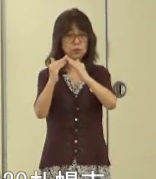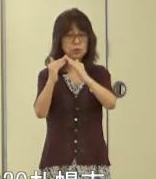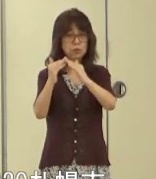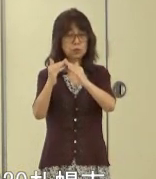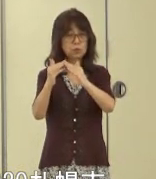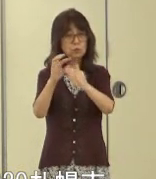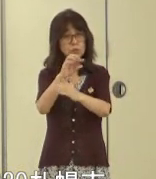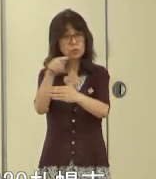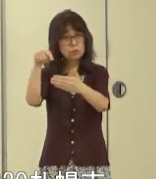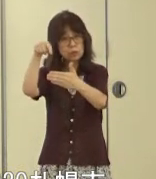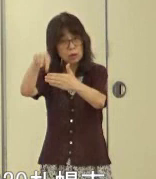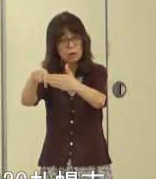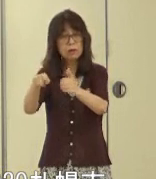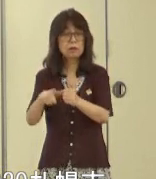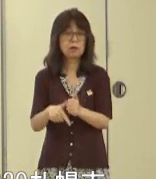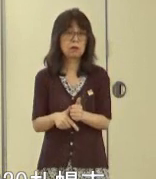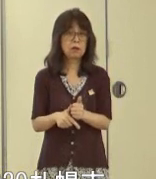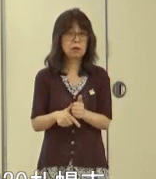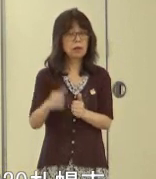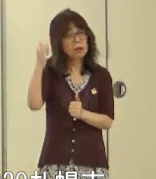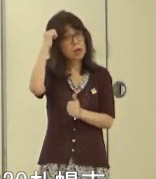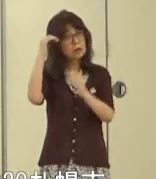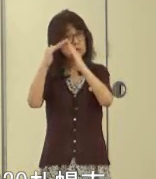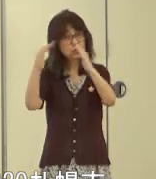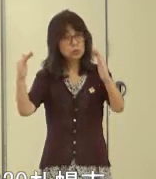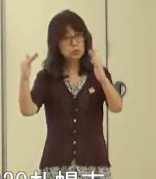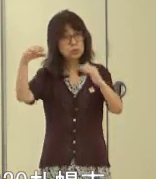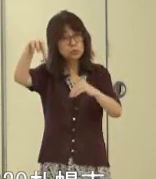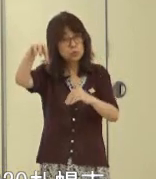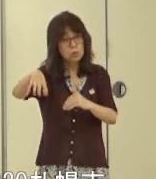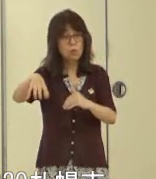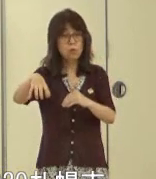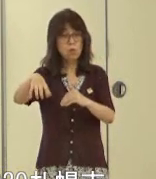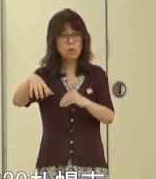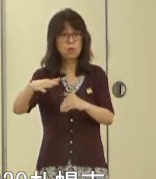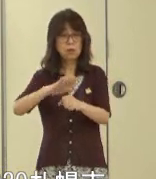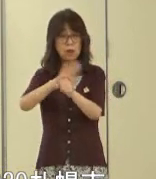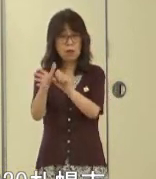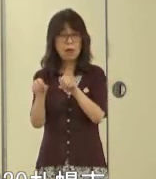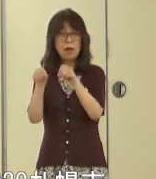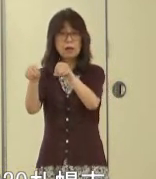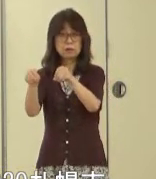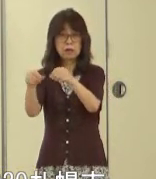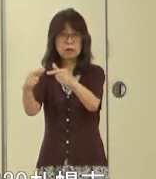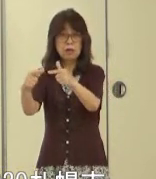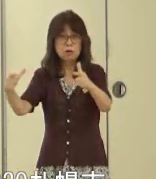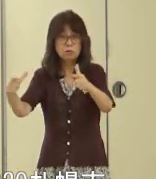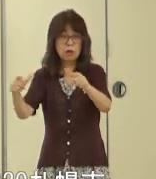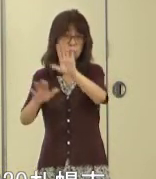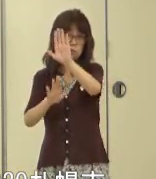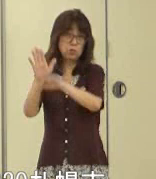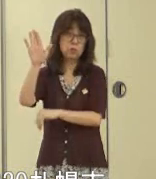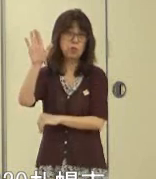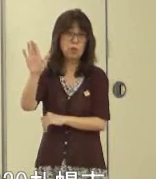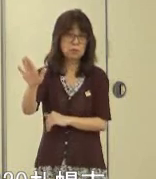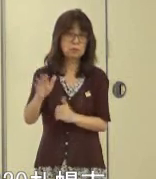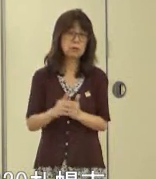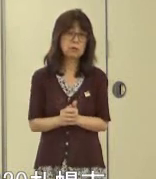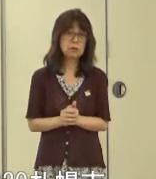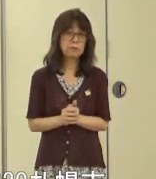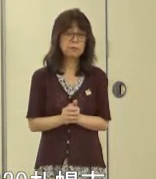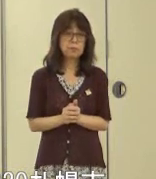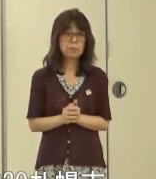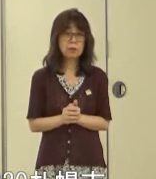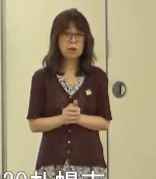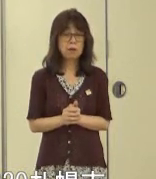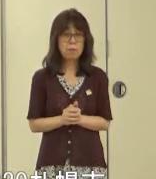ね、合宿所などでですね、感染が拡大をしているという状況がございます。改めて各